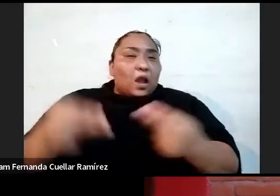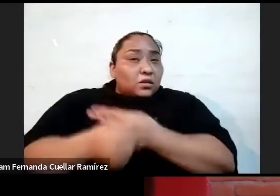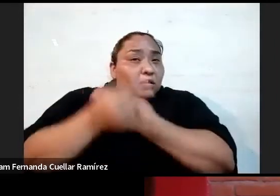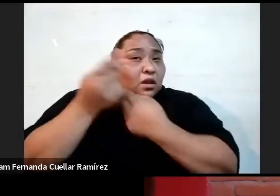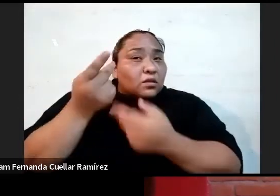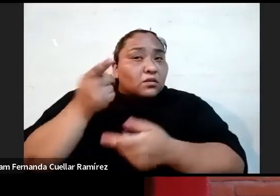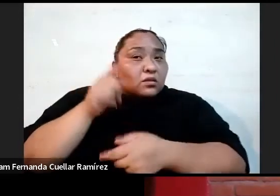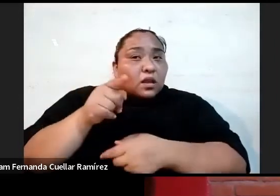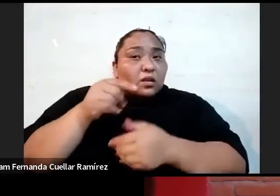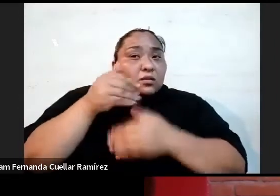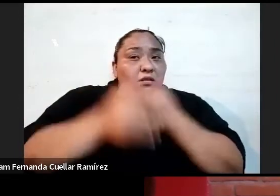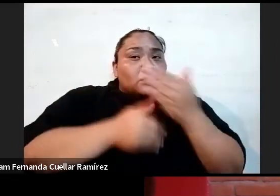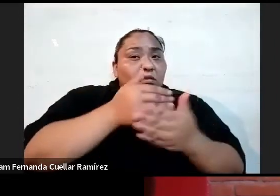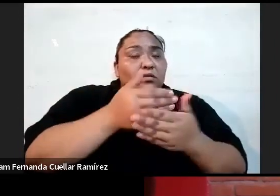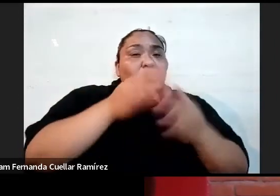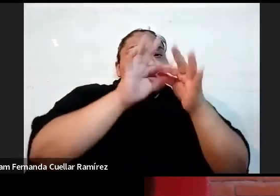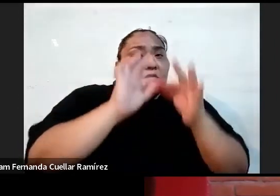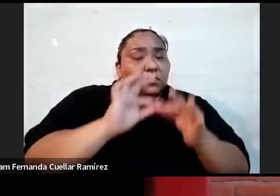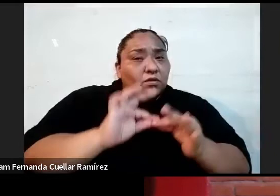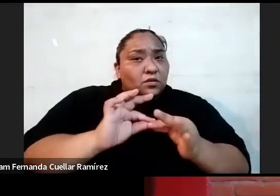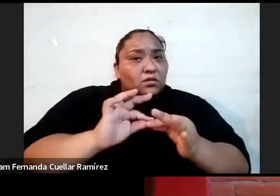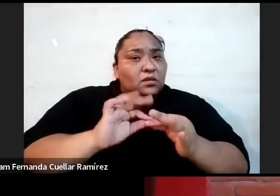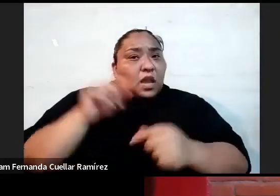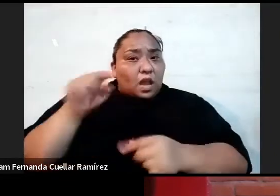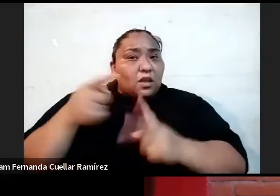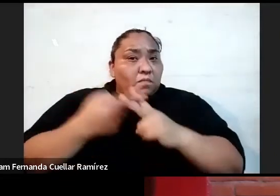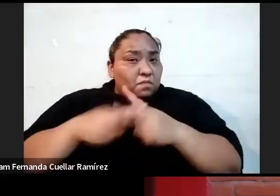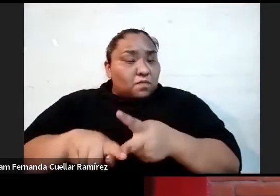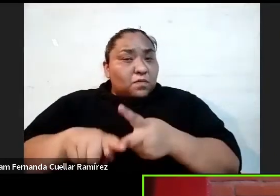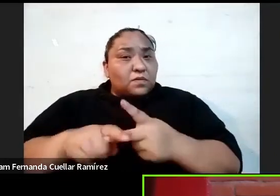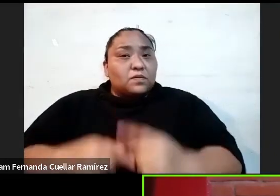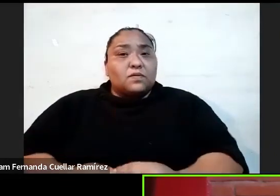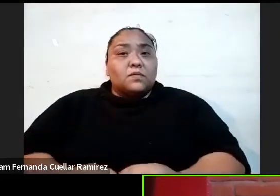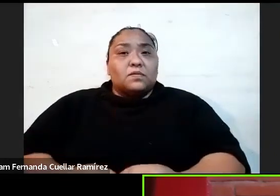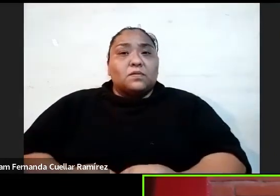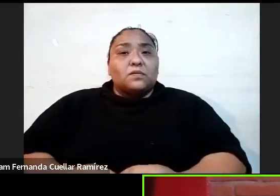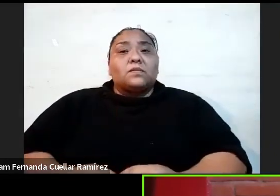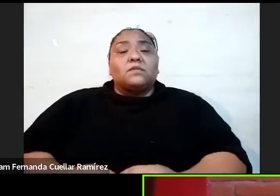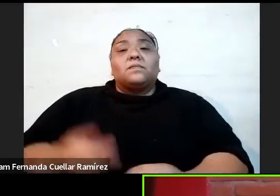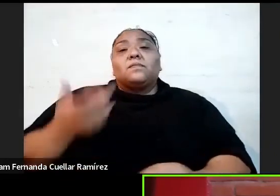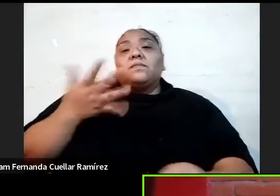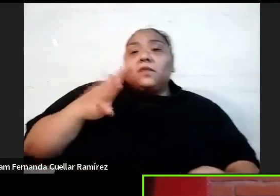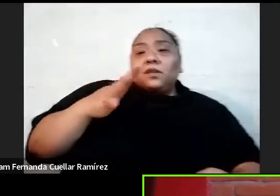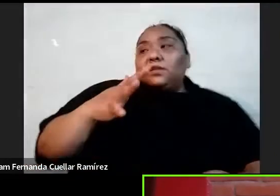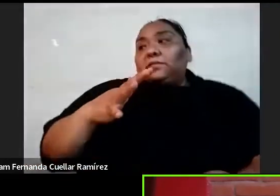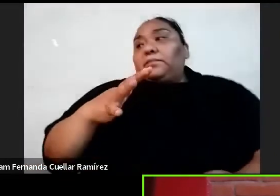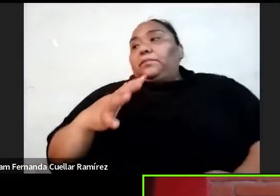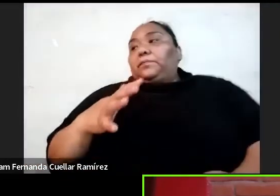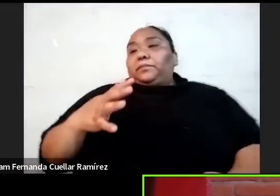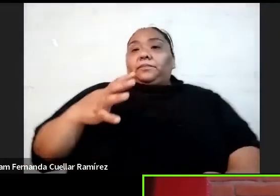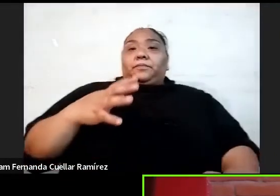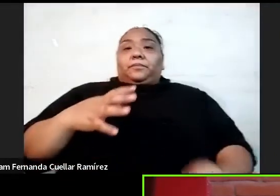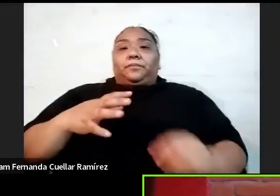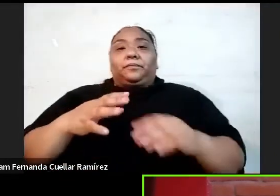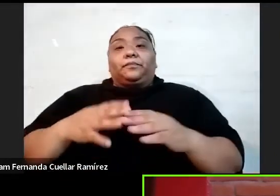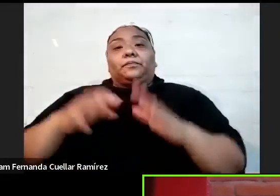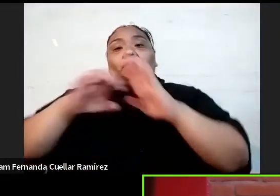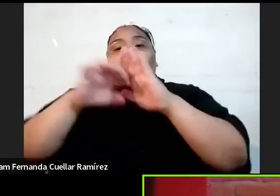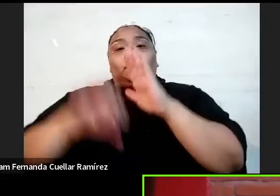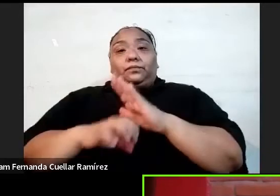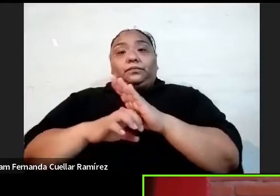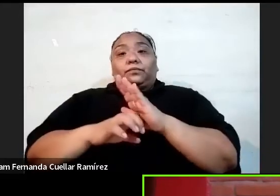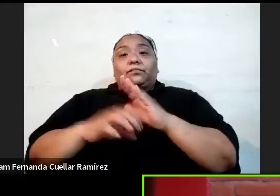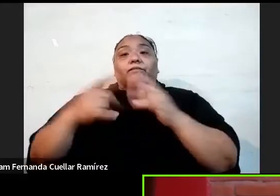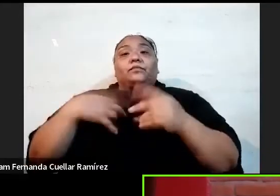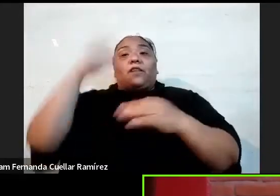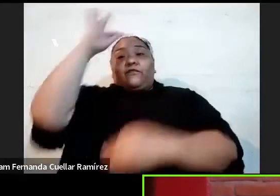esta construcción que nos estás comentando ahorita. Más o menos, es que, por ejemplo, filosofía e historia de las